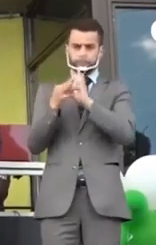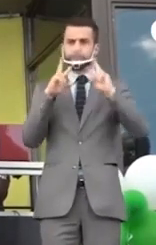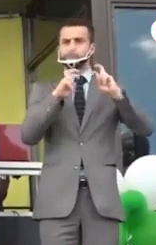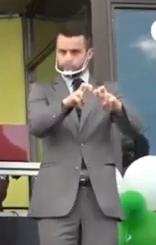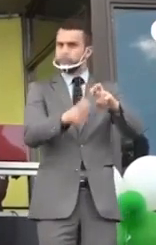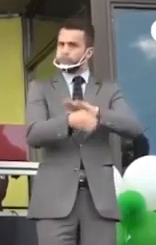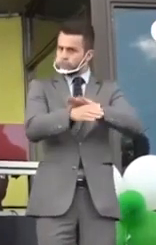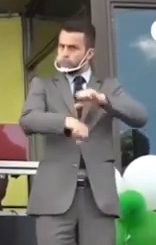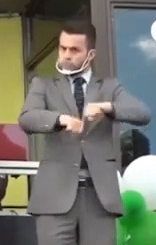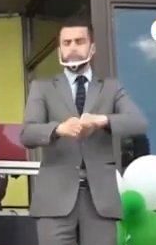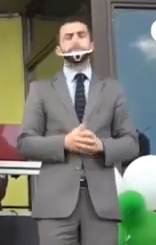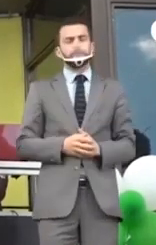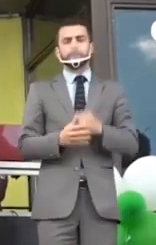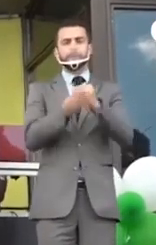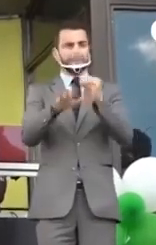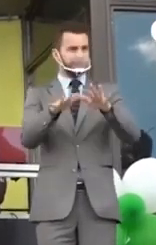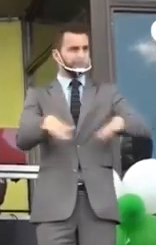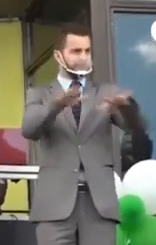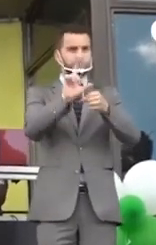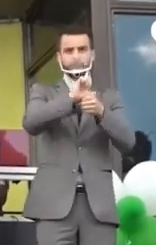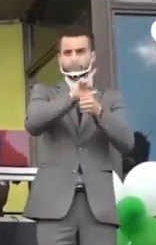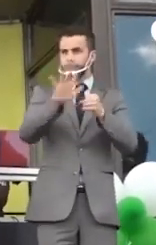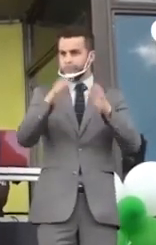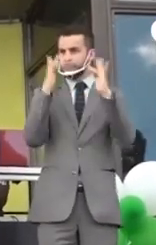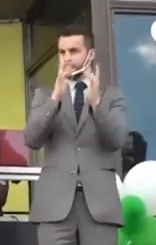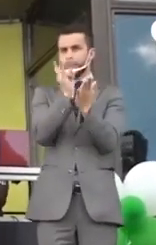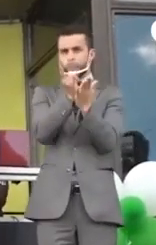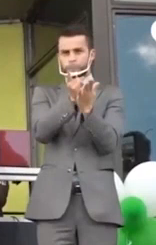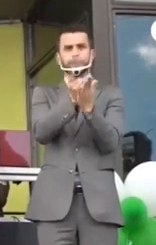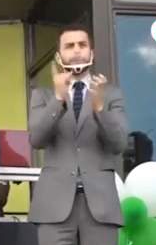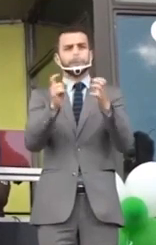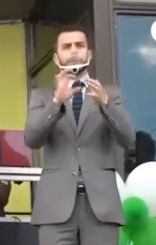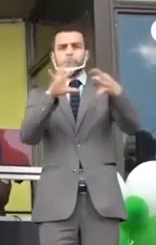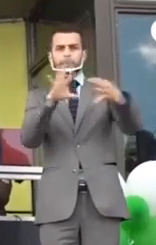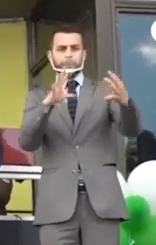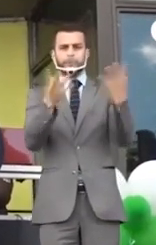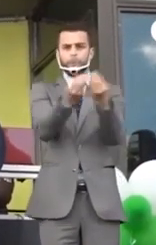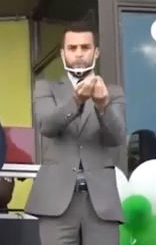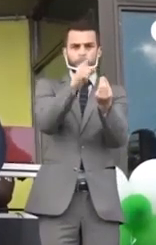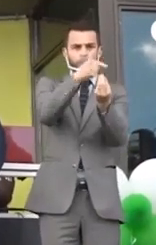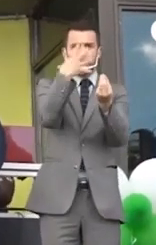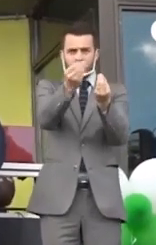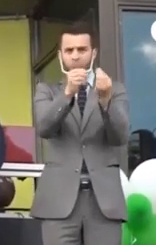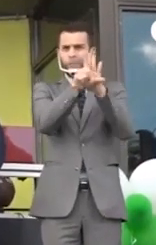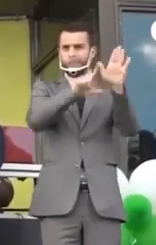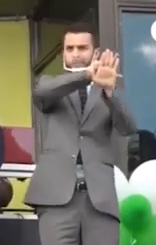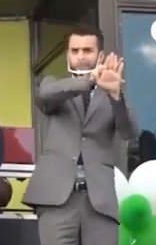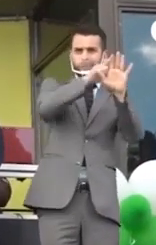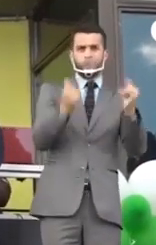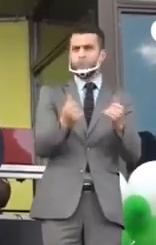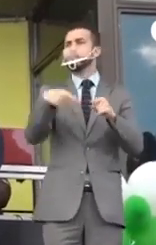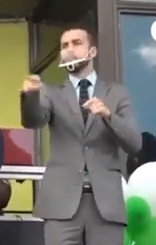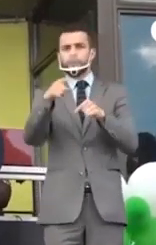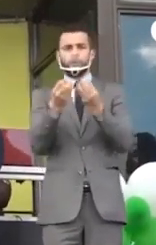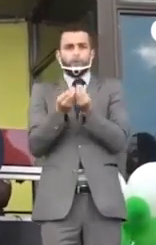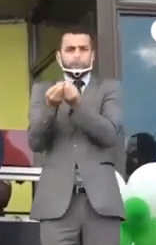secretario de gobierno hugo acero quienes luego de permanecer en el sitio alrededor de una hora se retiraron incumpliendo las promesas